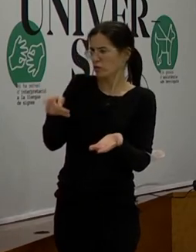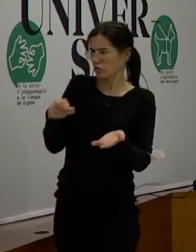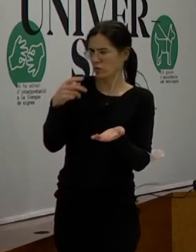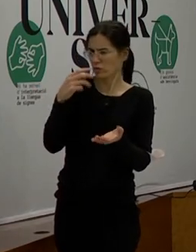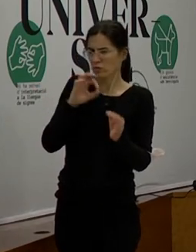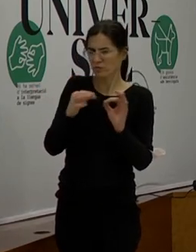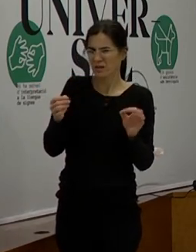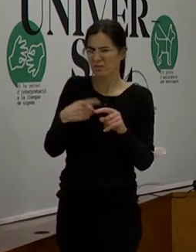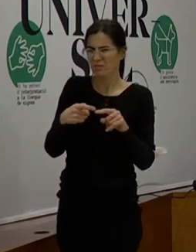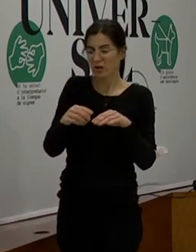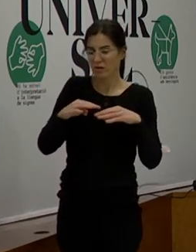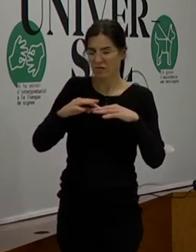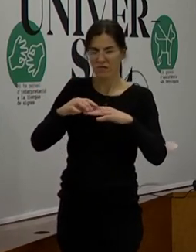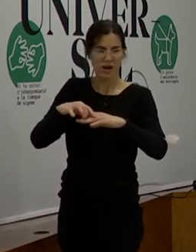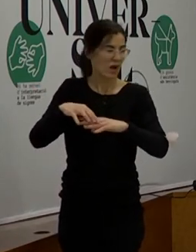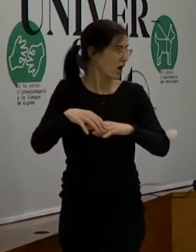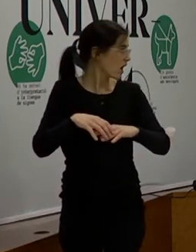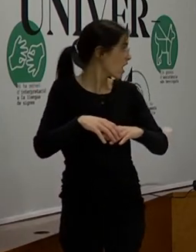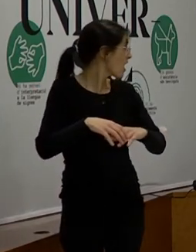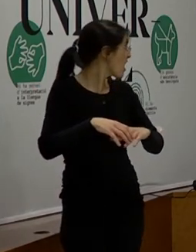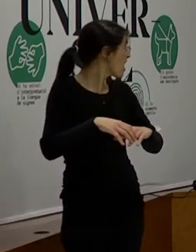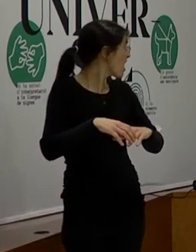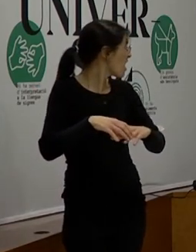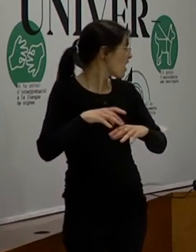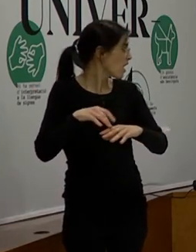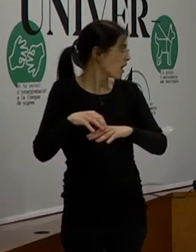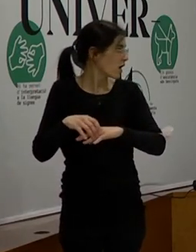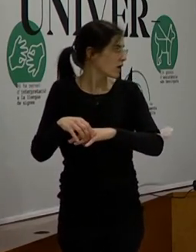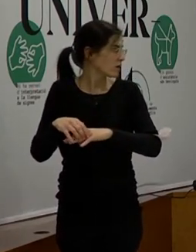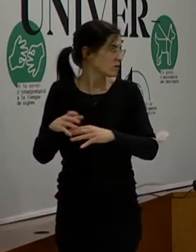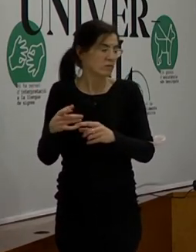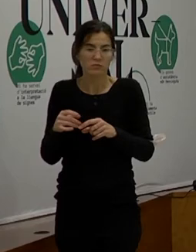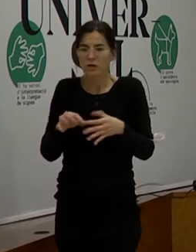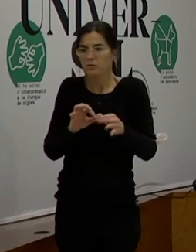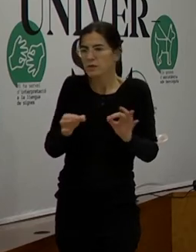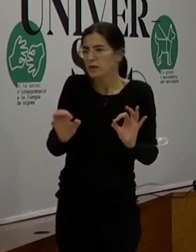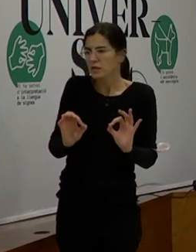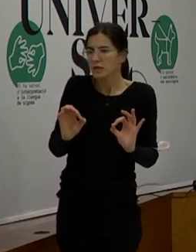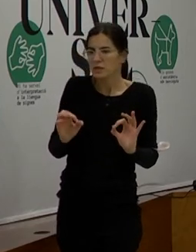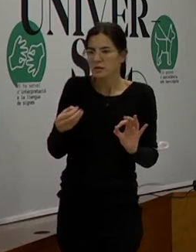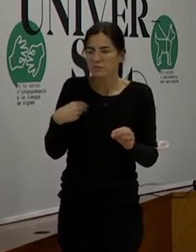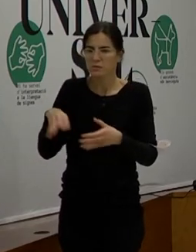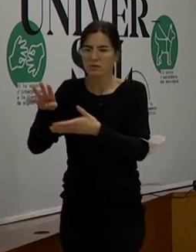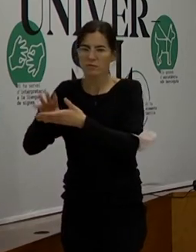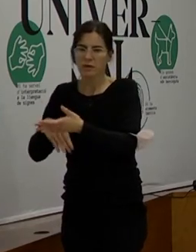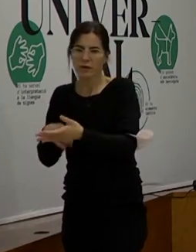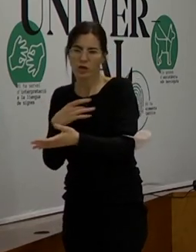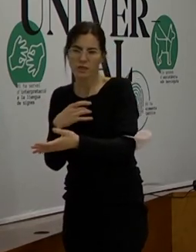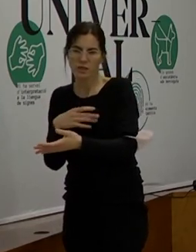Porque la franja guía en Hospitalet es blanca. ¿Por qué? Pues está usted en Hospitalet. Barcelona, és de color